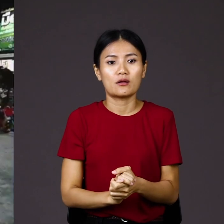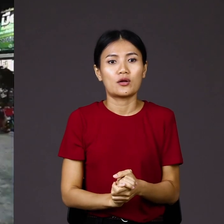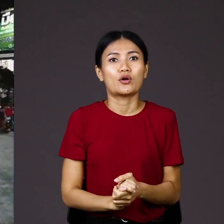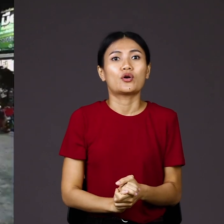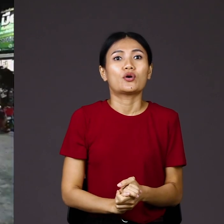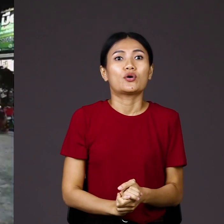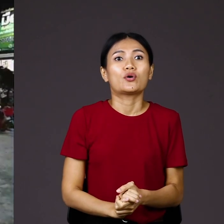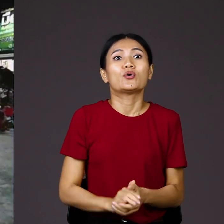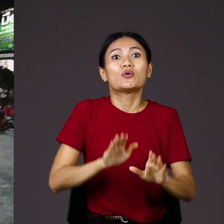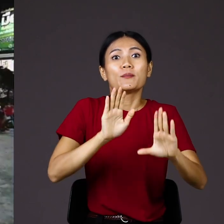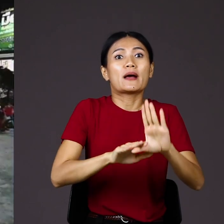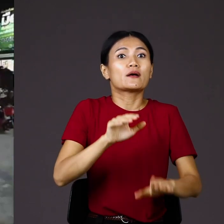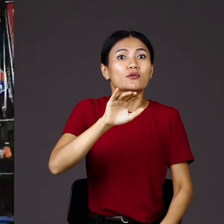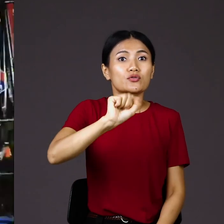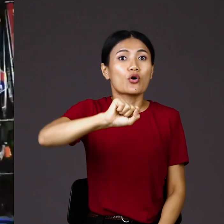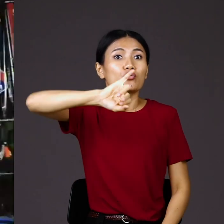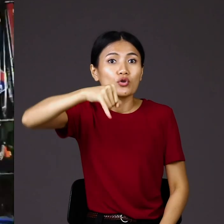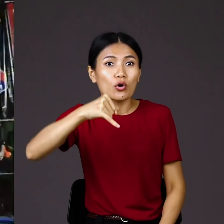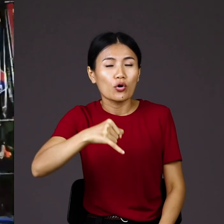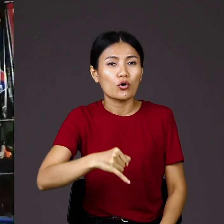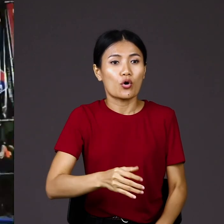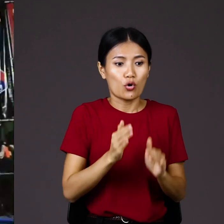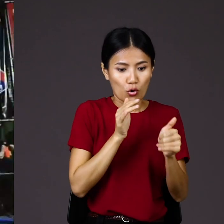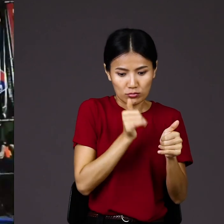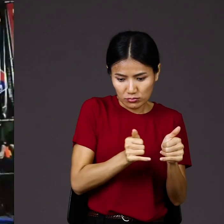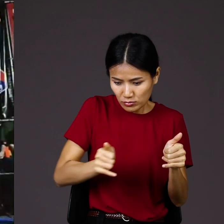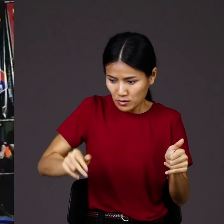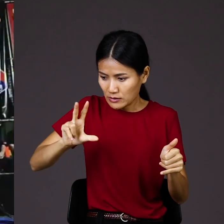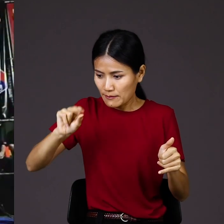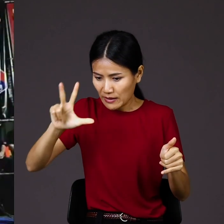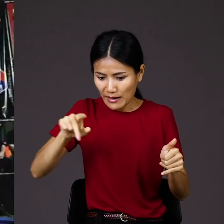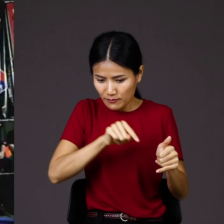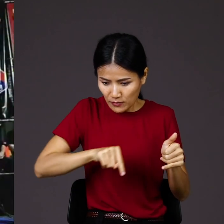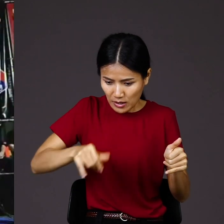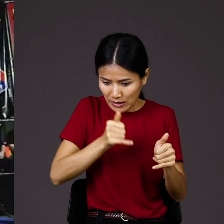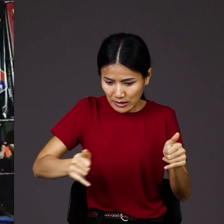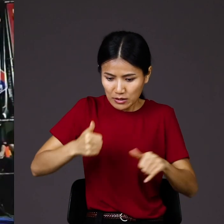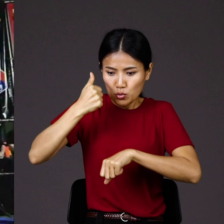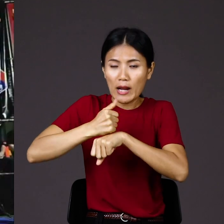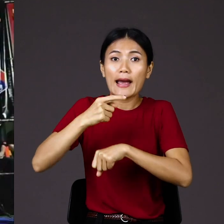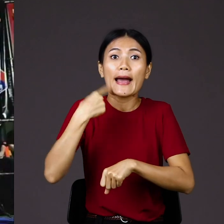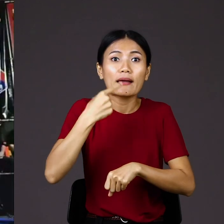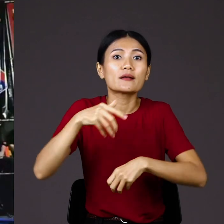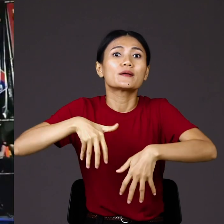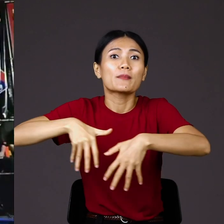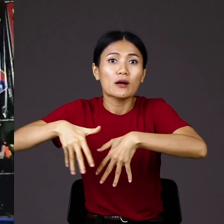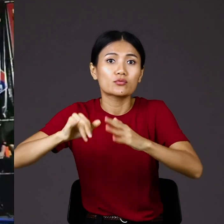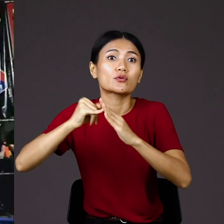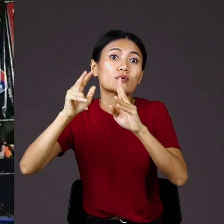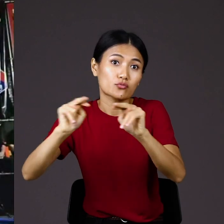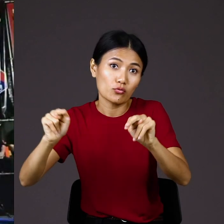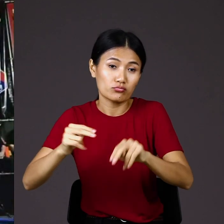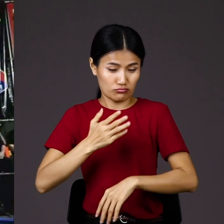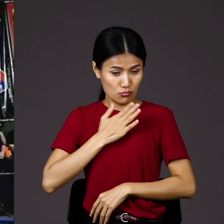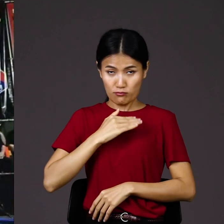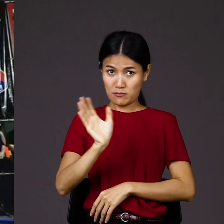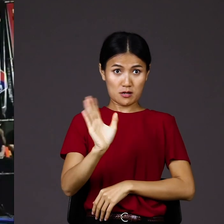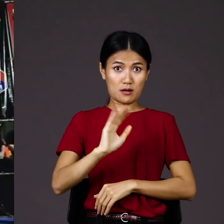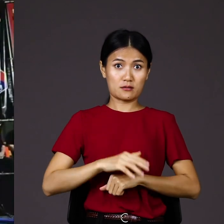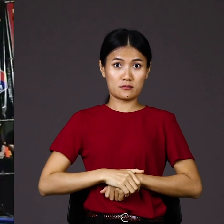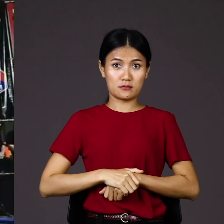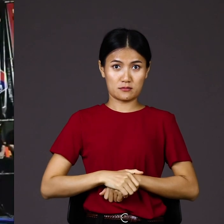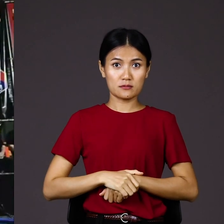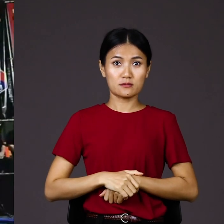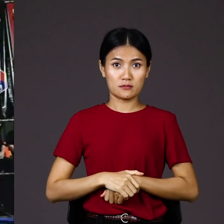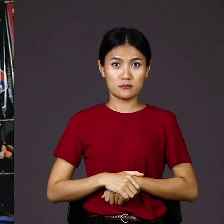ผู้สมัครสจ33เขต33คนที่นั่งอยู่ข้างหลังผมนี่เจ้านายใหญ่ของเขาคือนนช